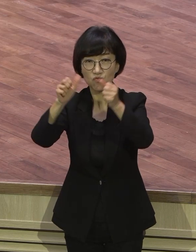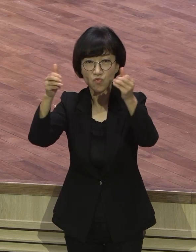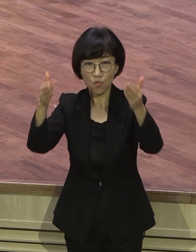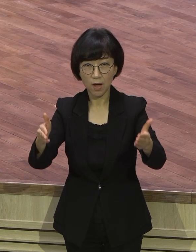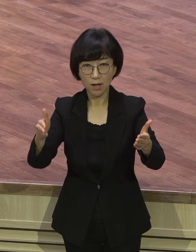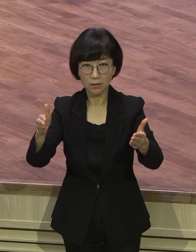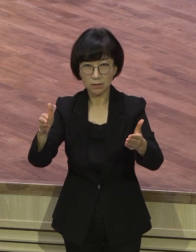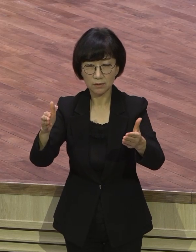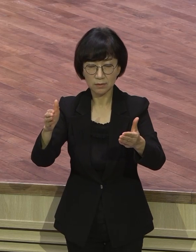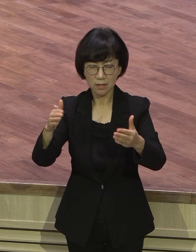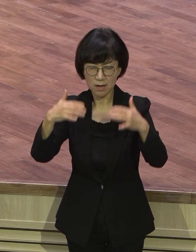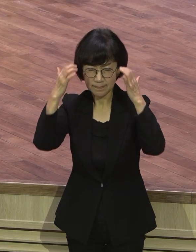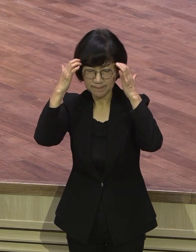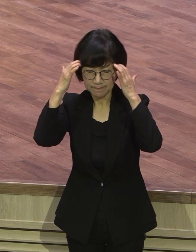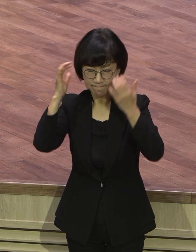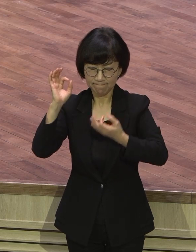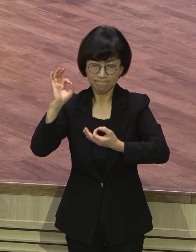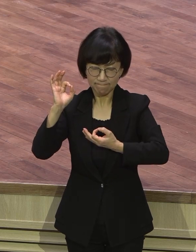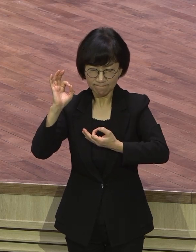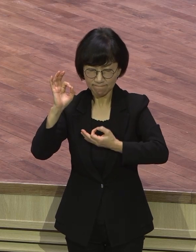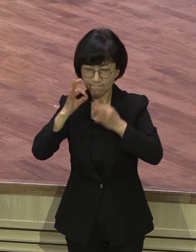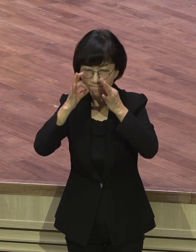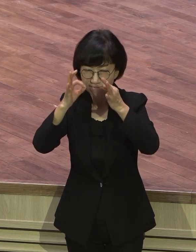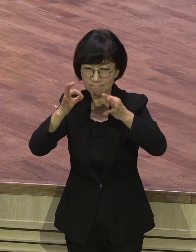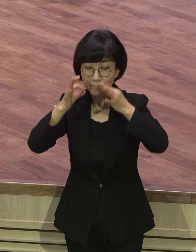35년 동안